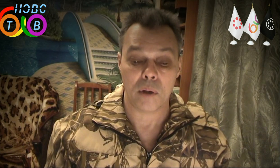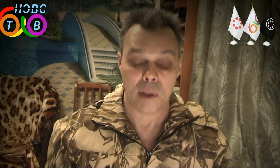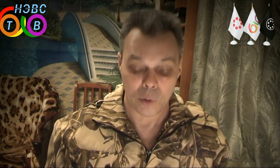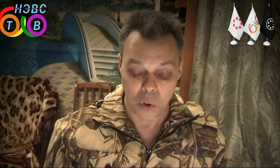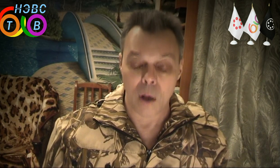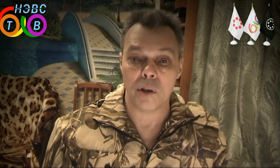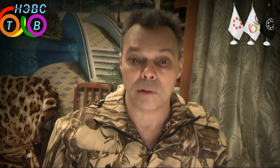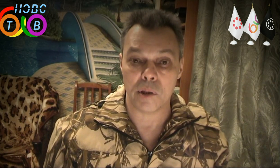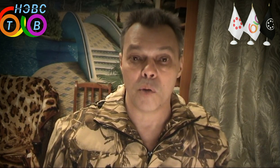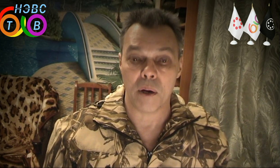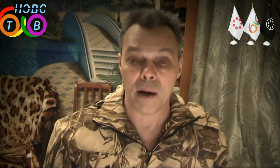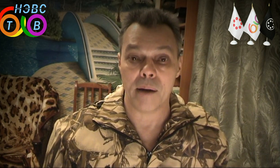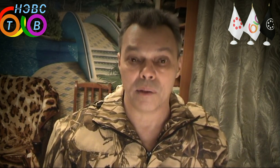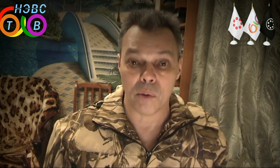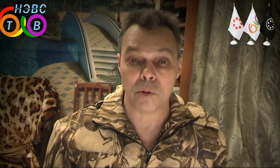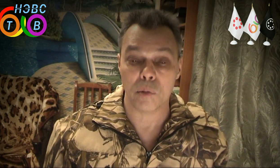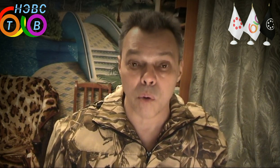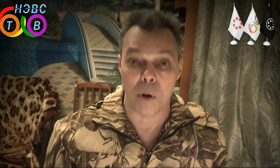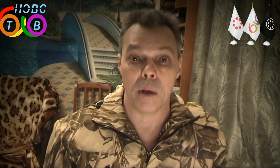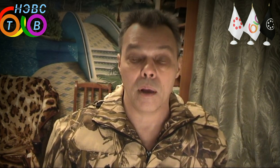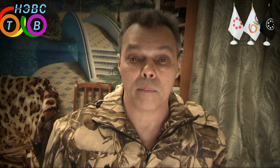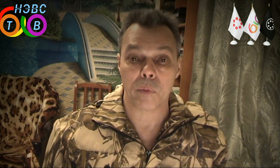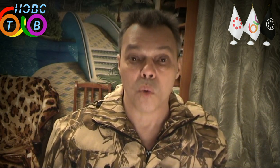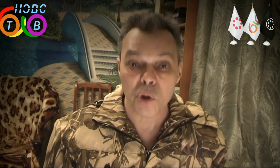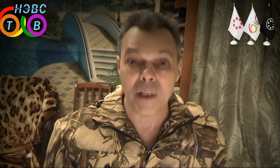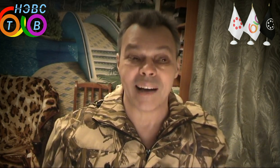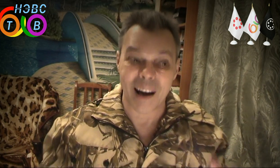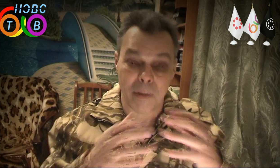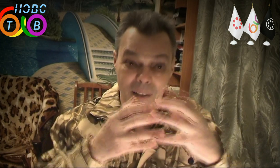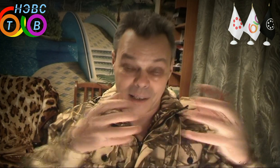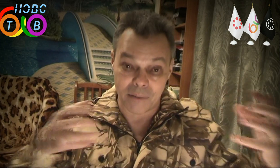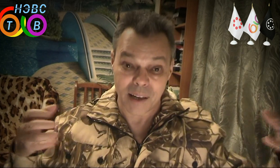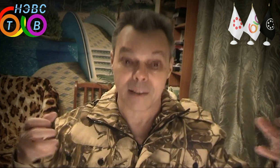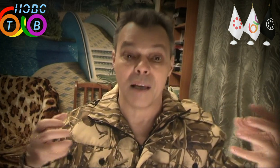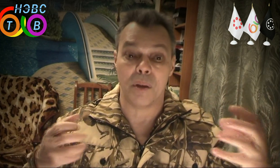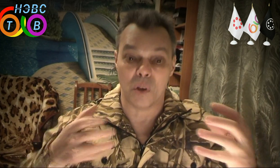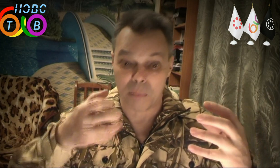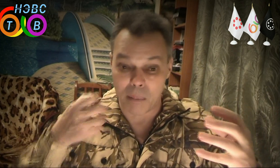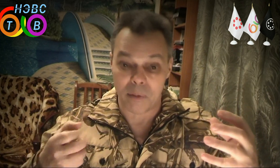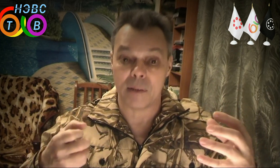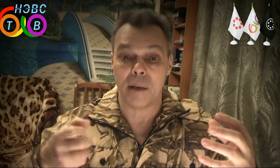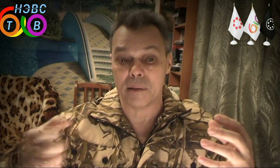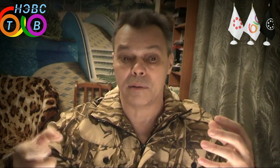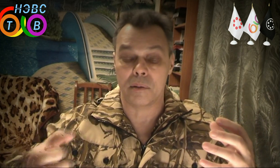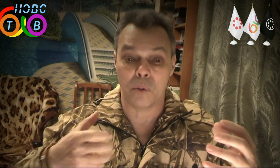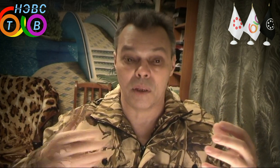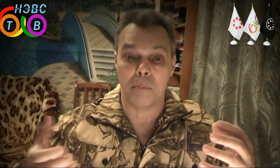все равно частично управляет его судьбой. Но уже как бы это в разрыве. То есть мама вот здесь с другим